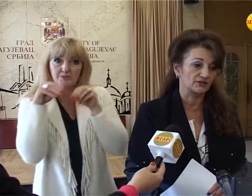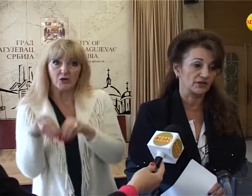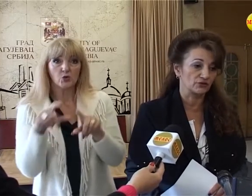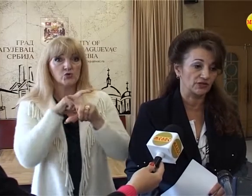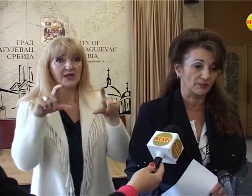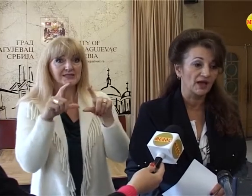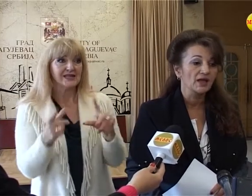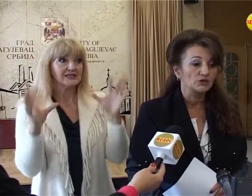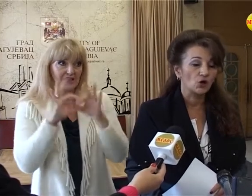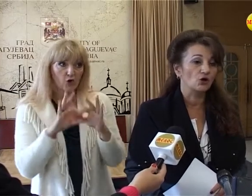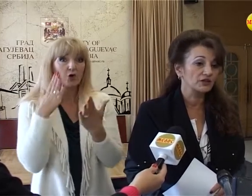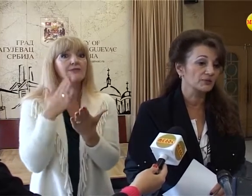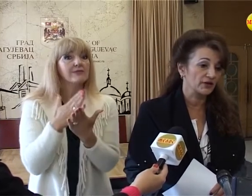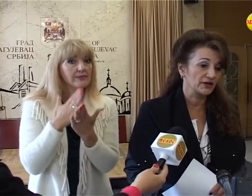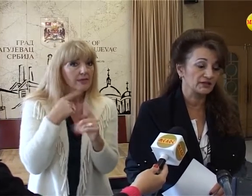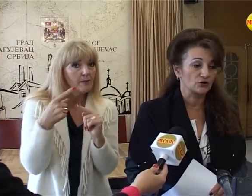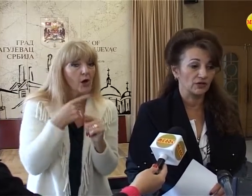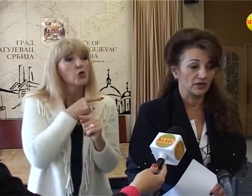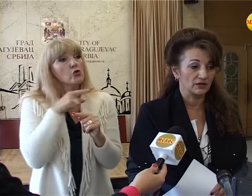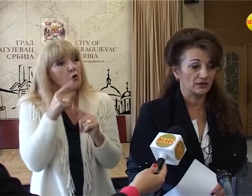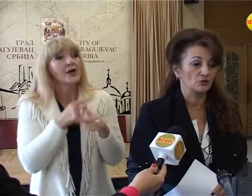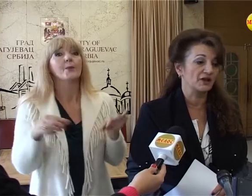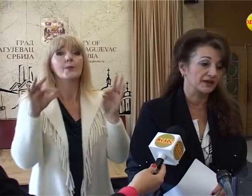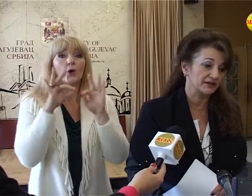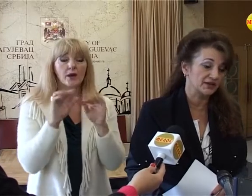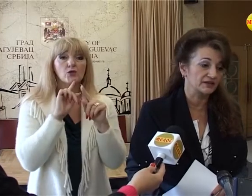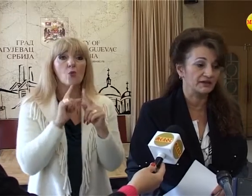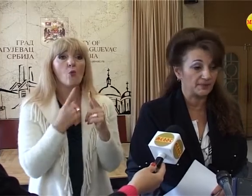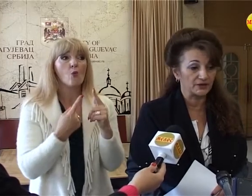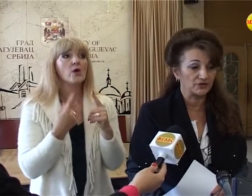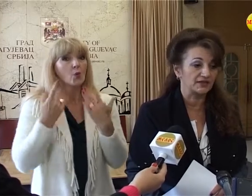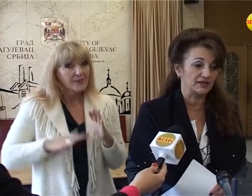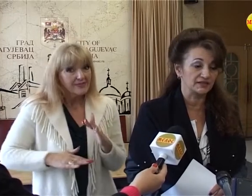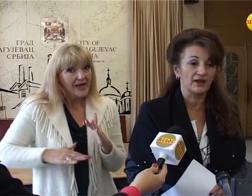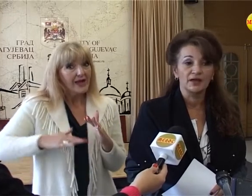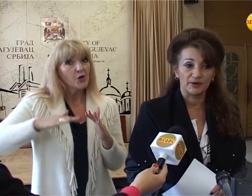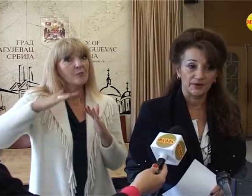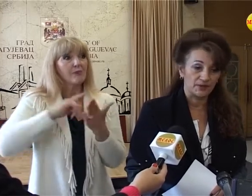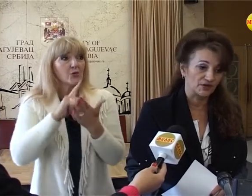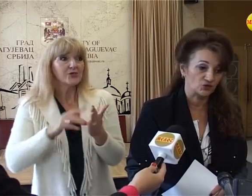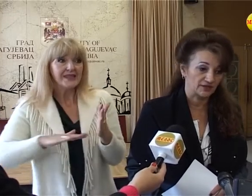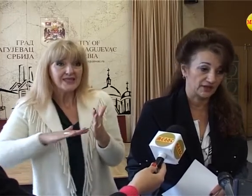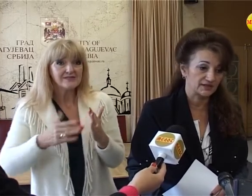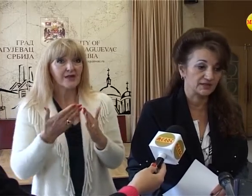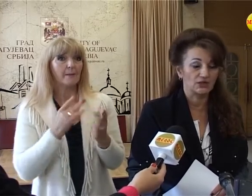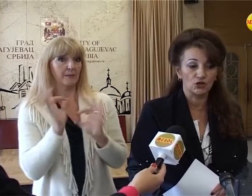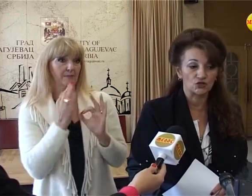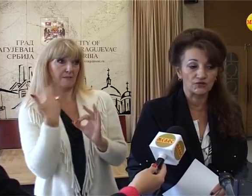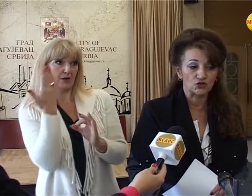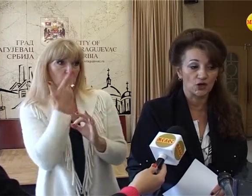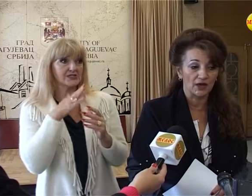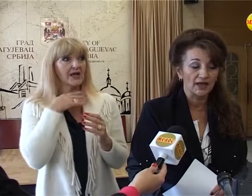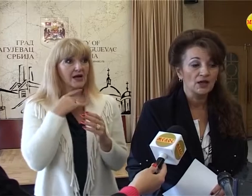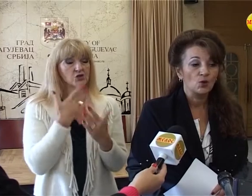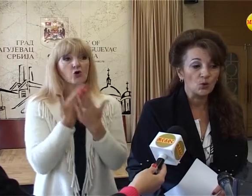institucije zatvorenog tipa, do onih projekata koji u najraniji period detinjstva, pripremni predškolski razred i